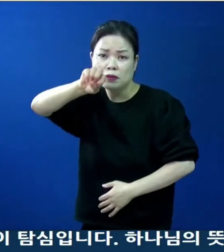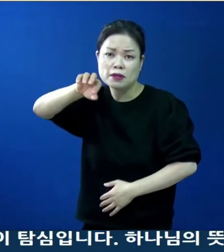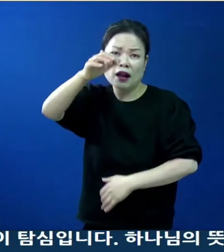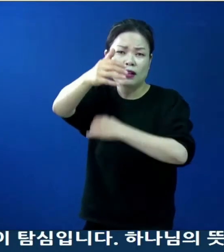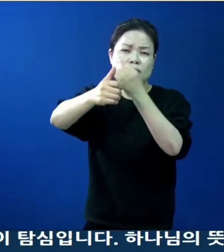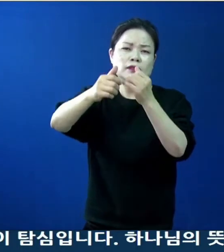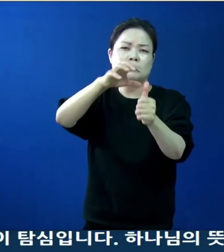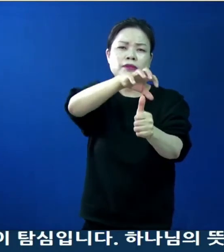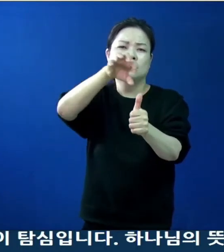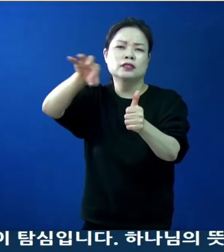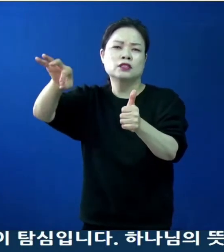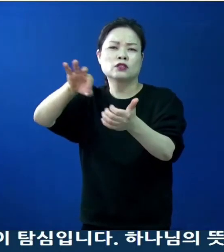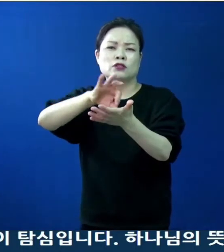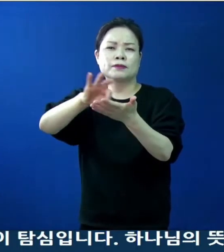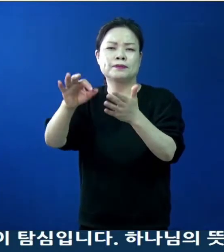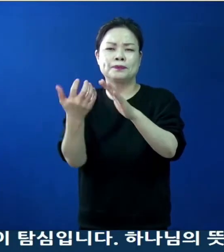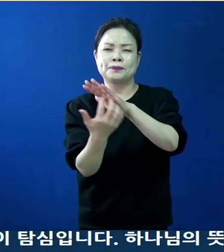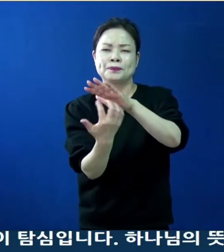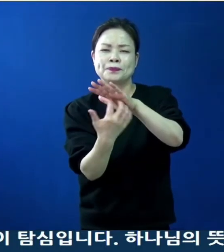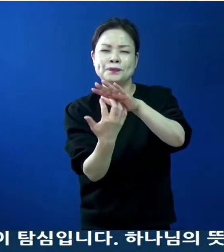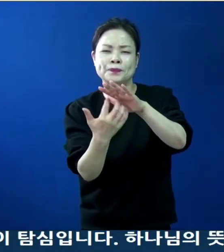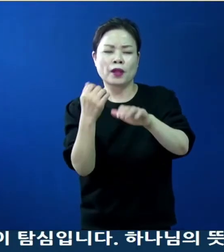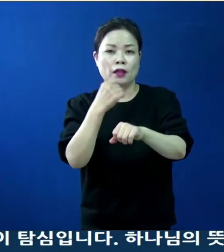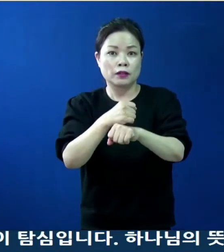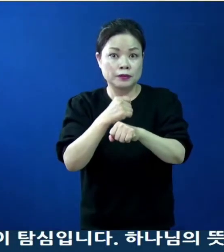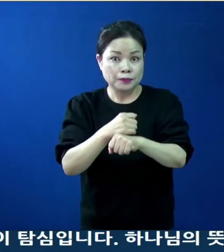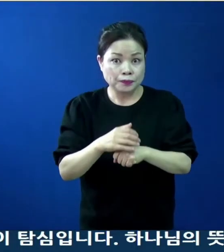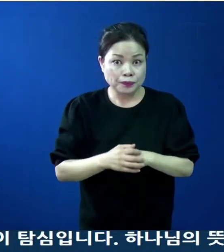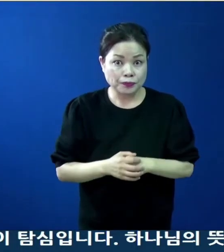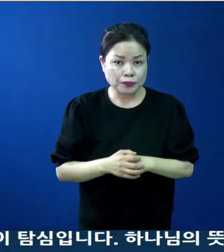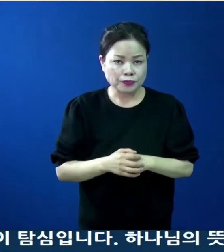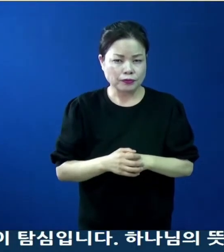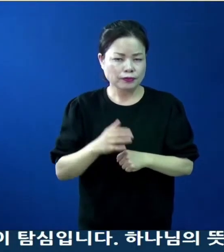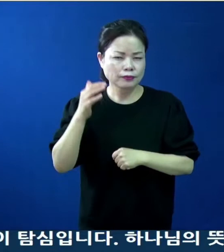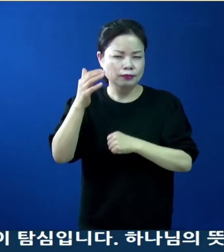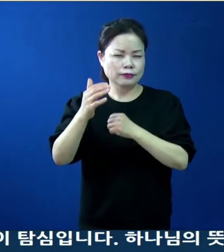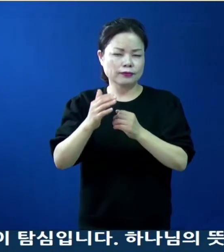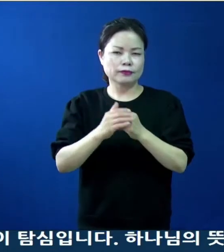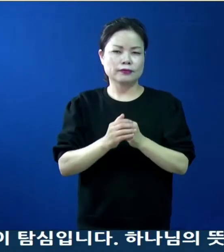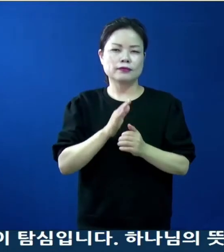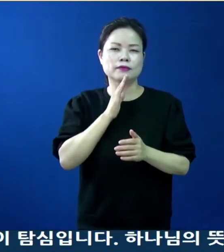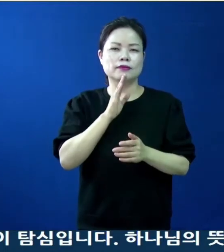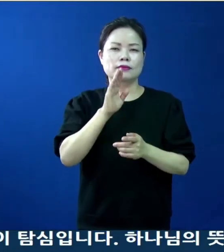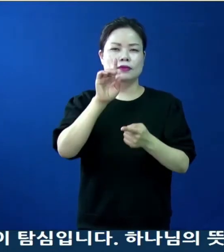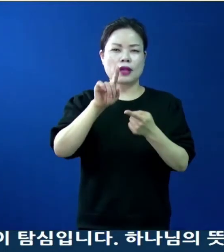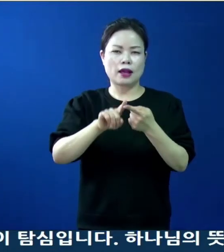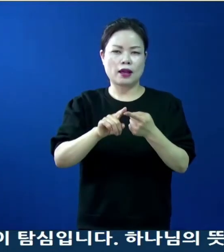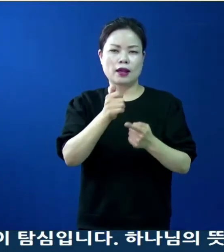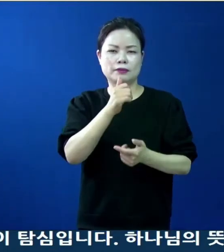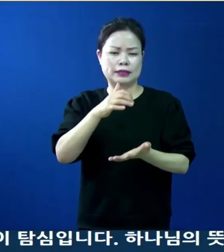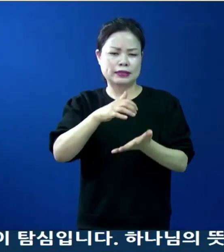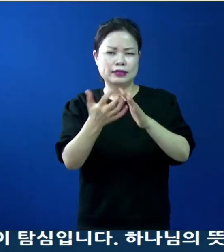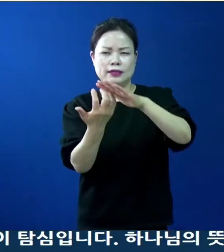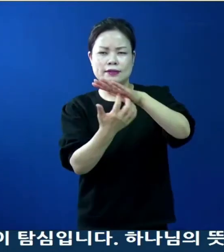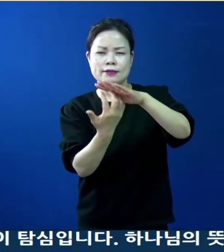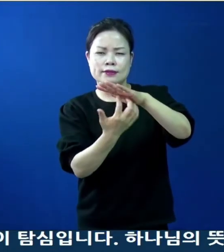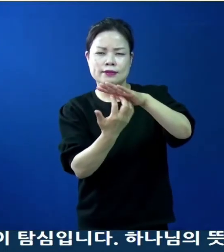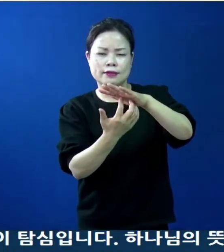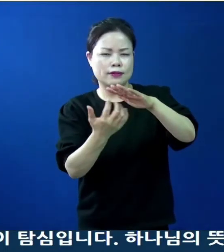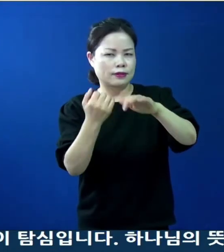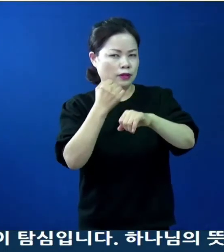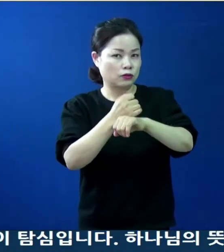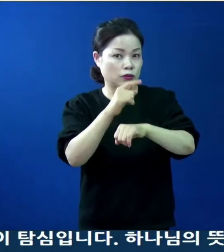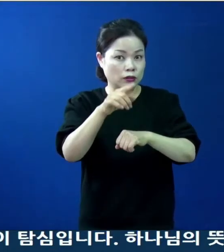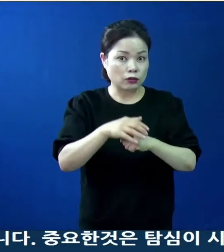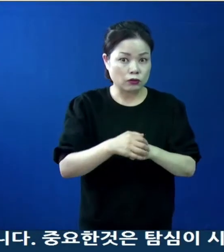하나님을 사용해서 하나님 뜻이라고 말하면서까지도 여러분 합리화를 한다는 겁니다. 계산적이 돼요. 그럼